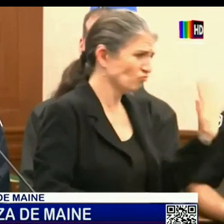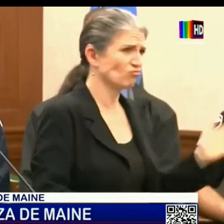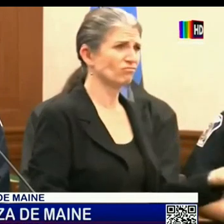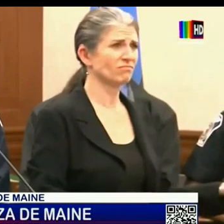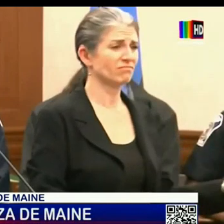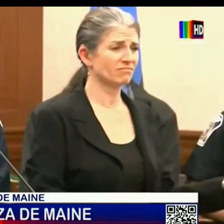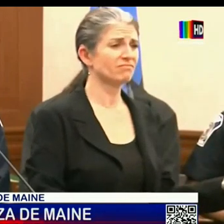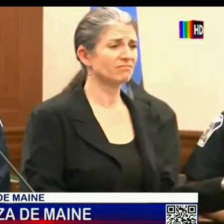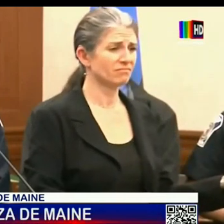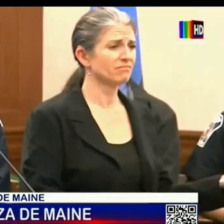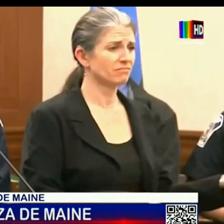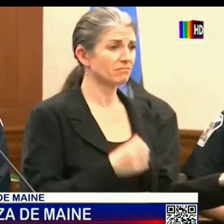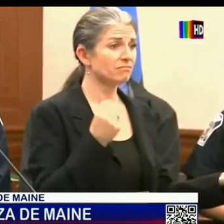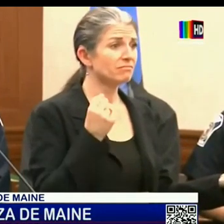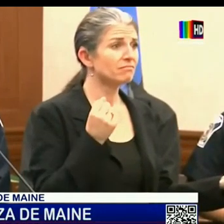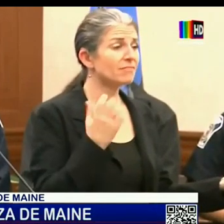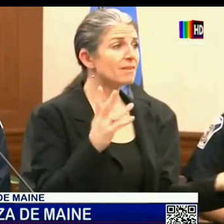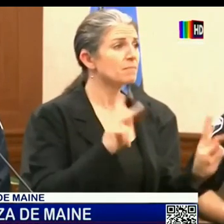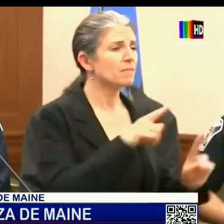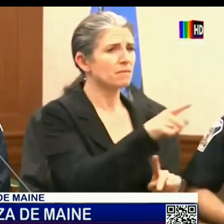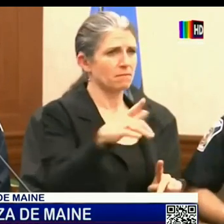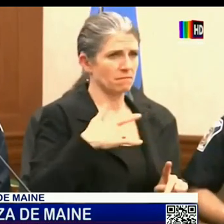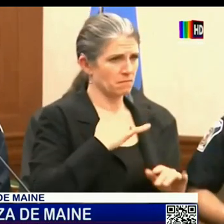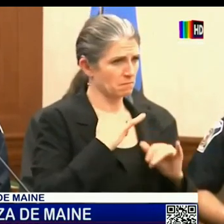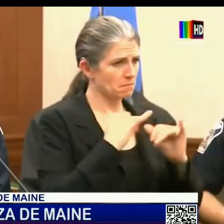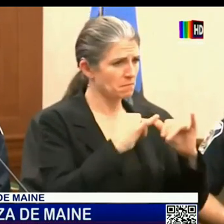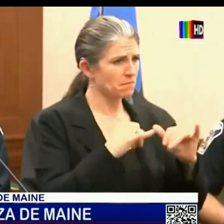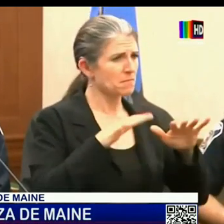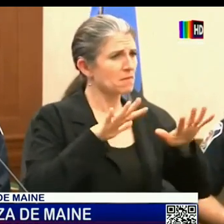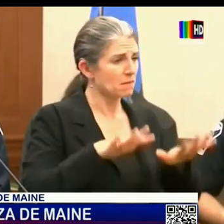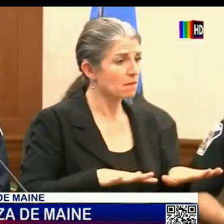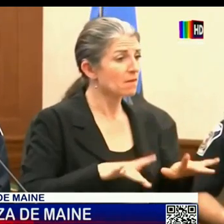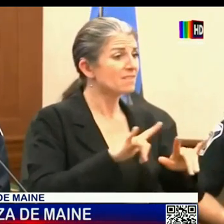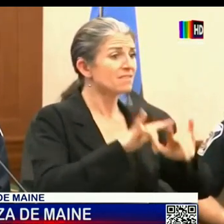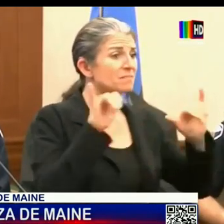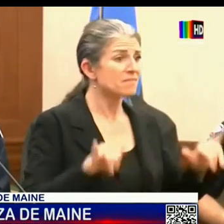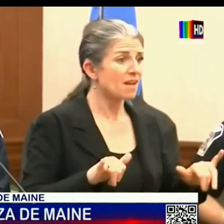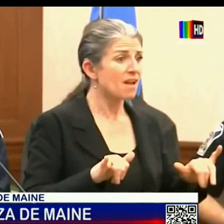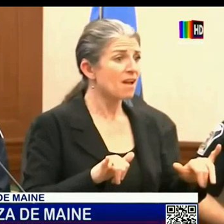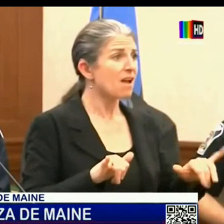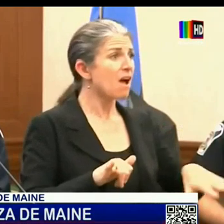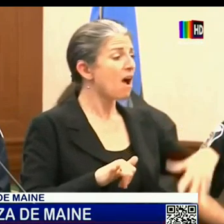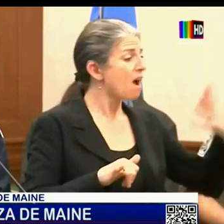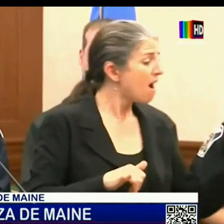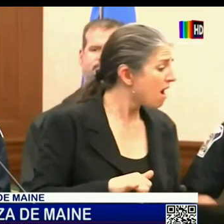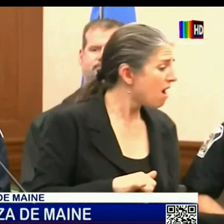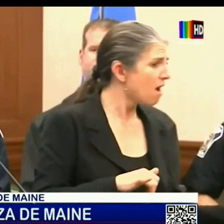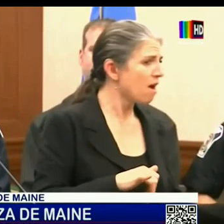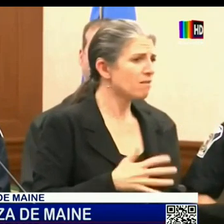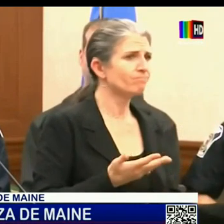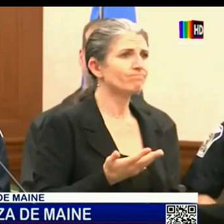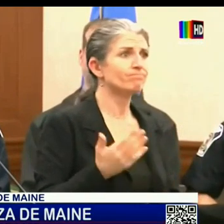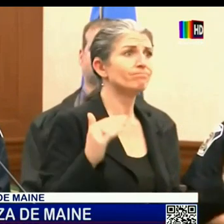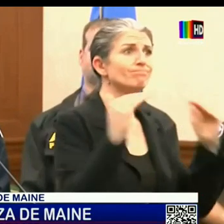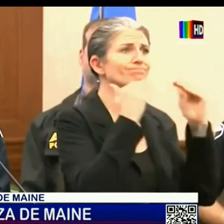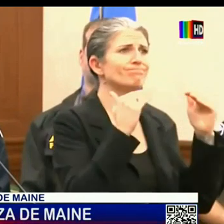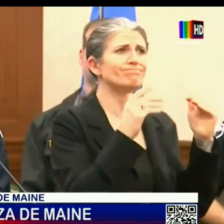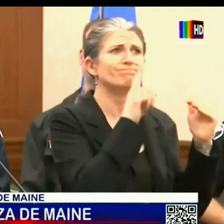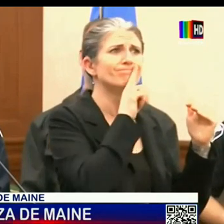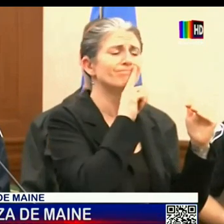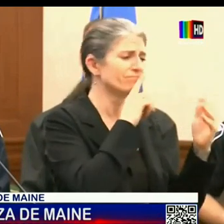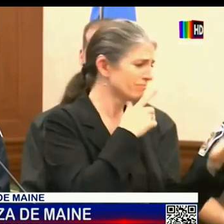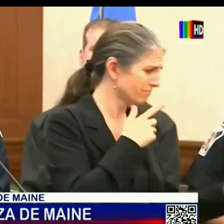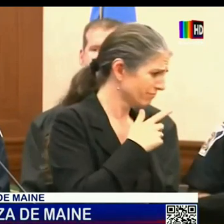que mucha gente comparte ese sentimiento, pero su muerte no le va a dar consuelo a muchos.